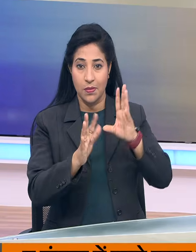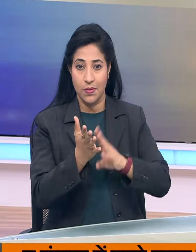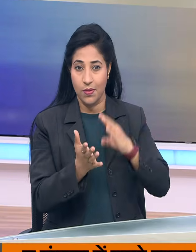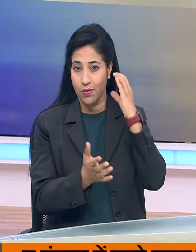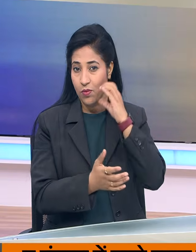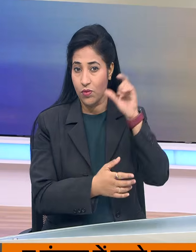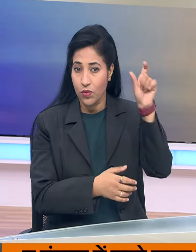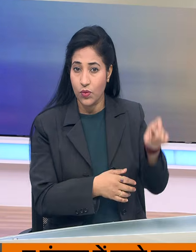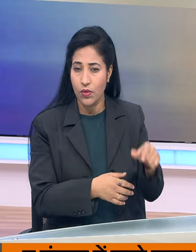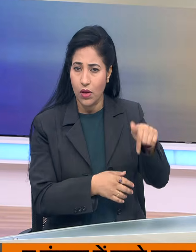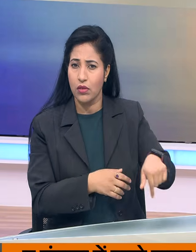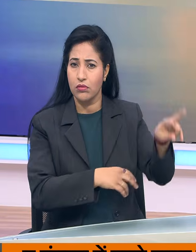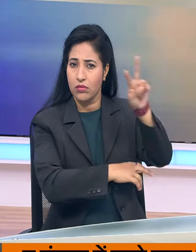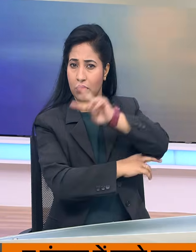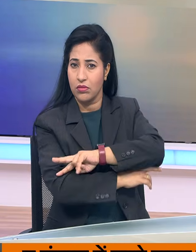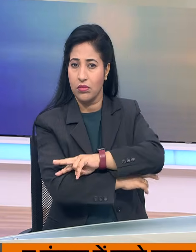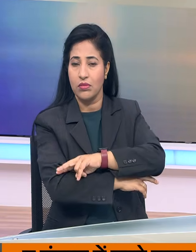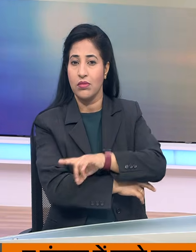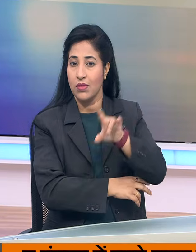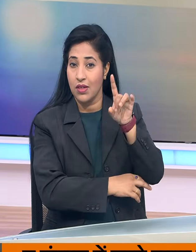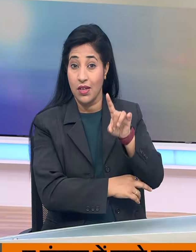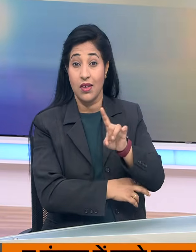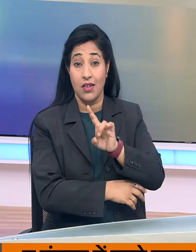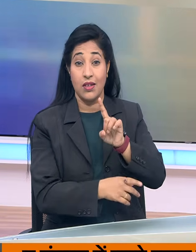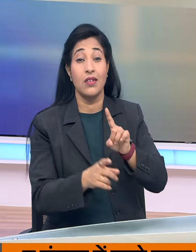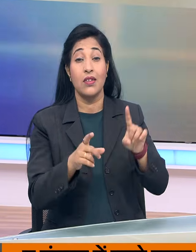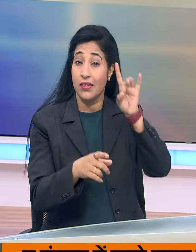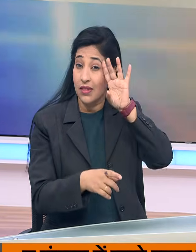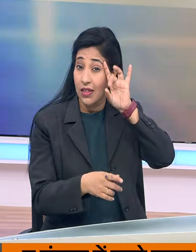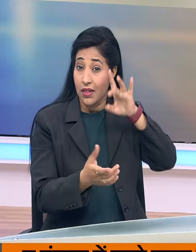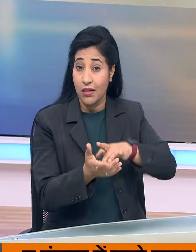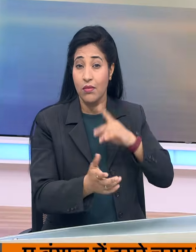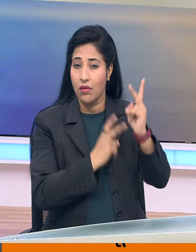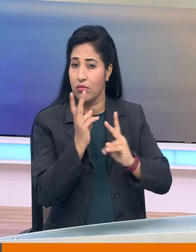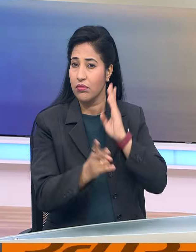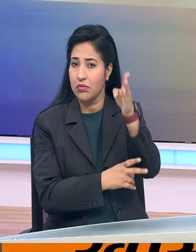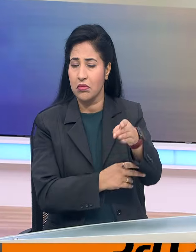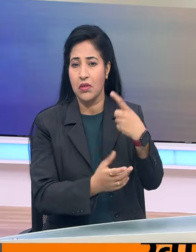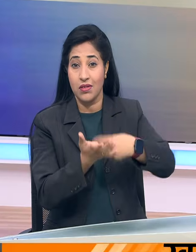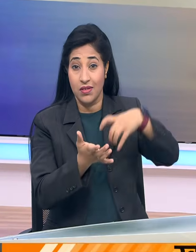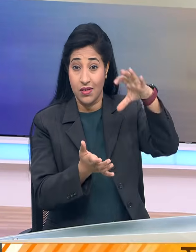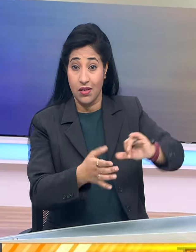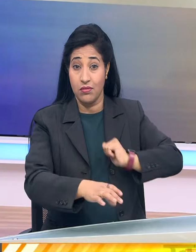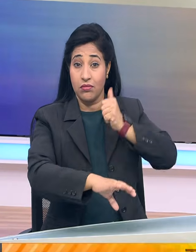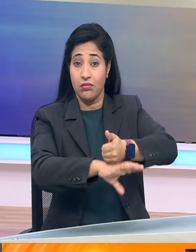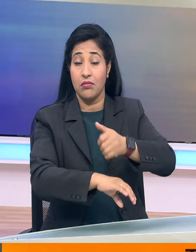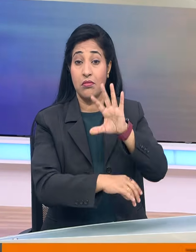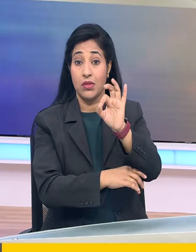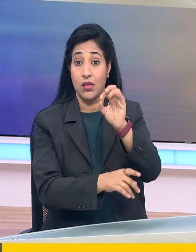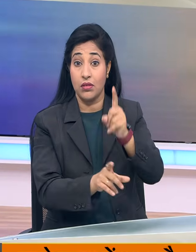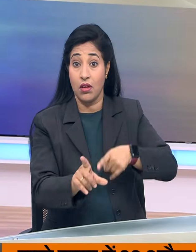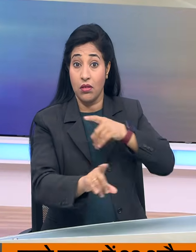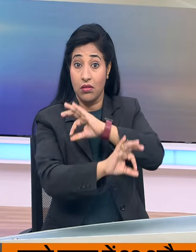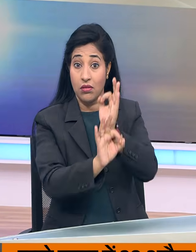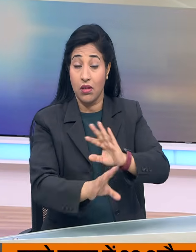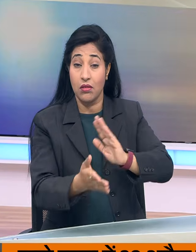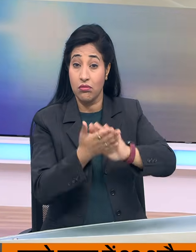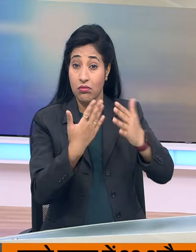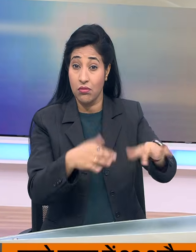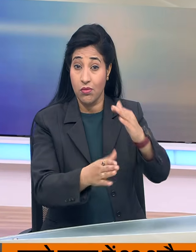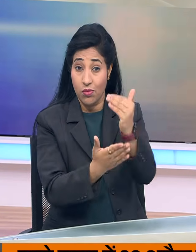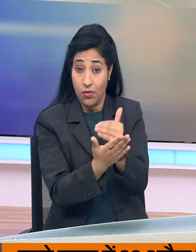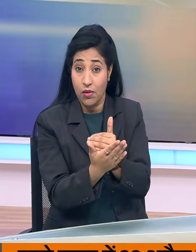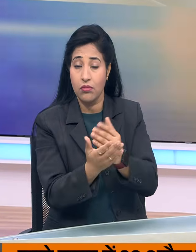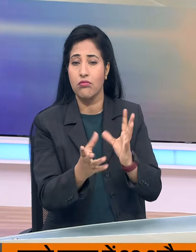प्रधानमंत्री नरेंद्र मोदी आज से 2 दिवसीय सिक्किम दौरे पर रहेंगे, जहां वो राज्य की स्थापना की 50वीं वर्षगांठ के समापन समारोह में